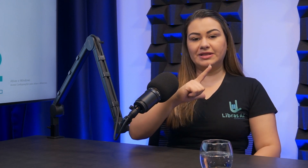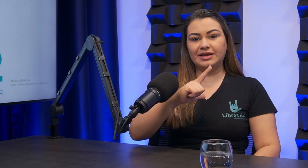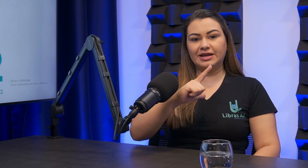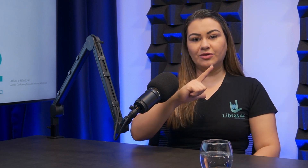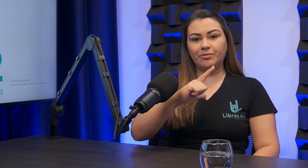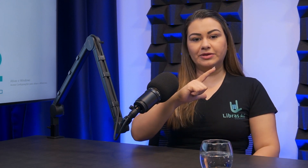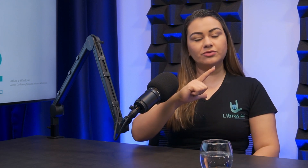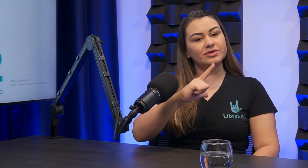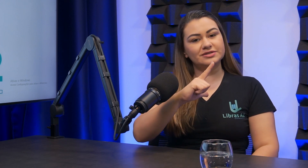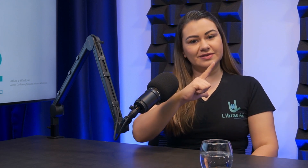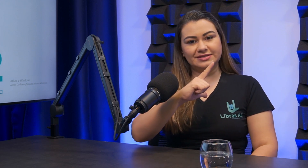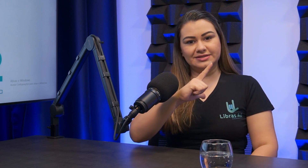aqui no peito 2 vezes. Ter.